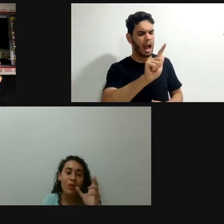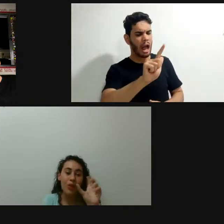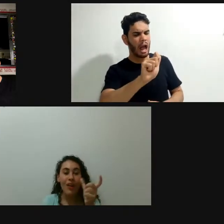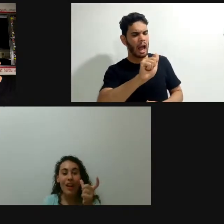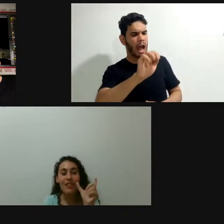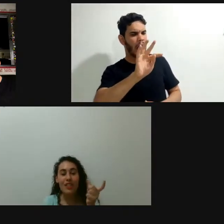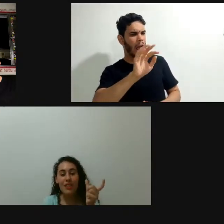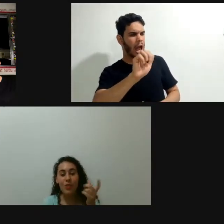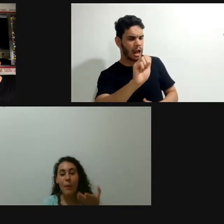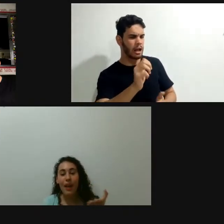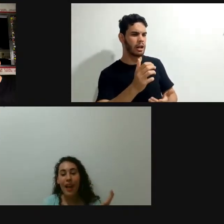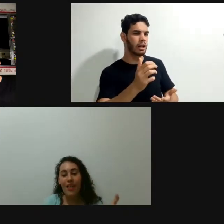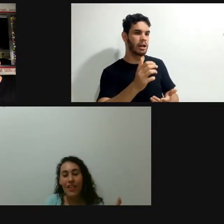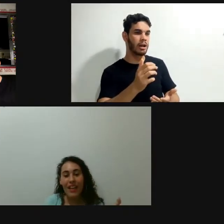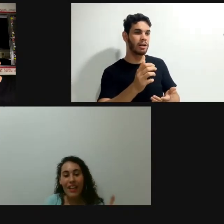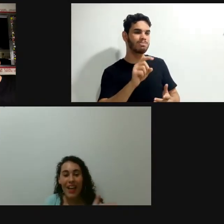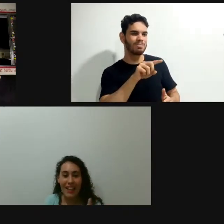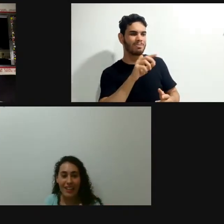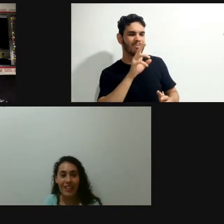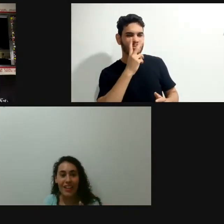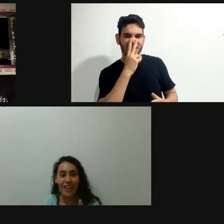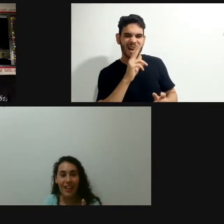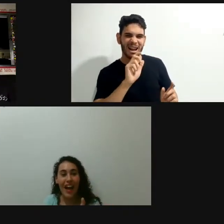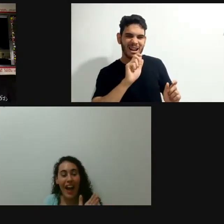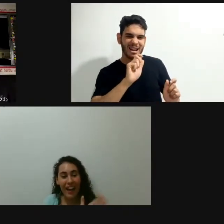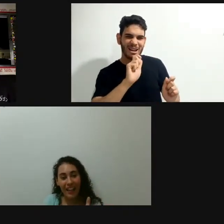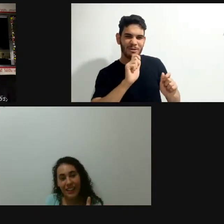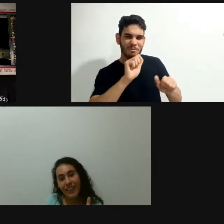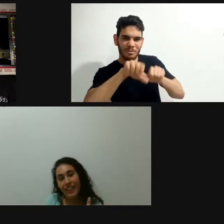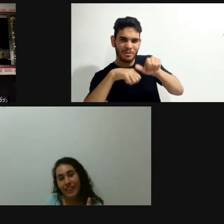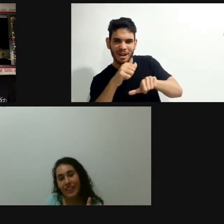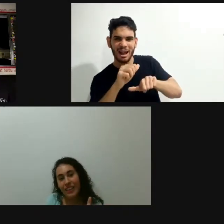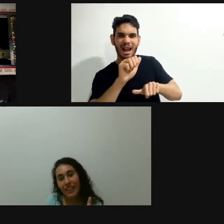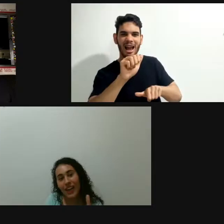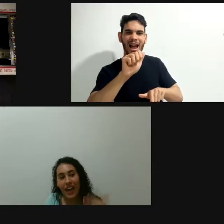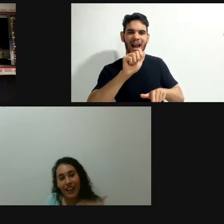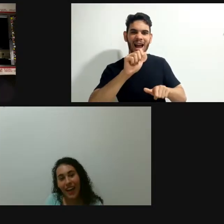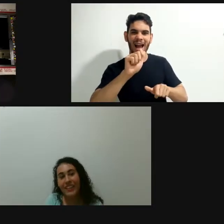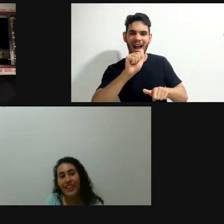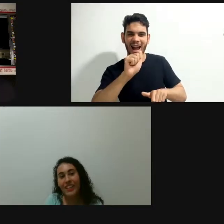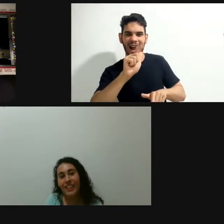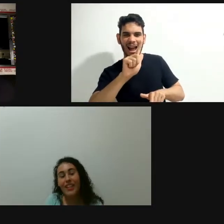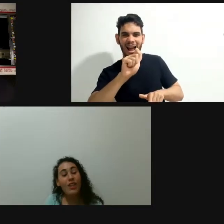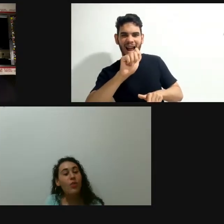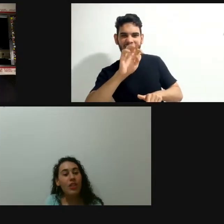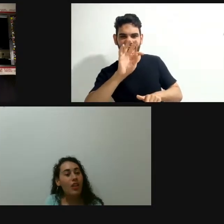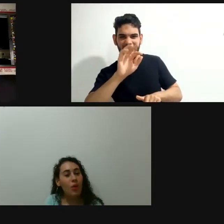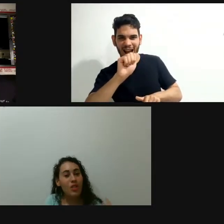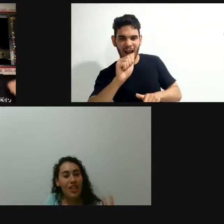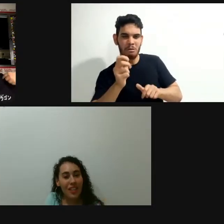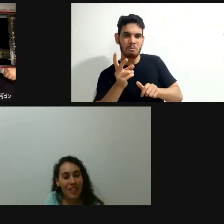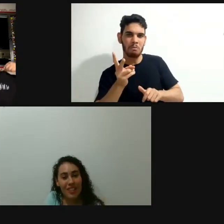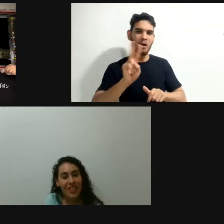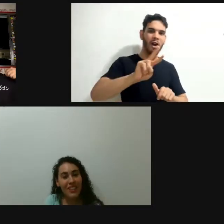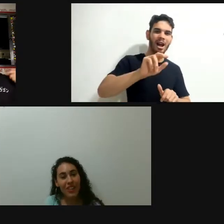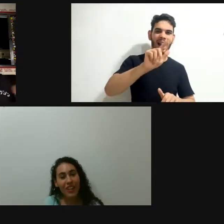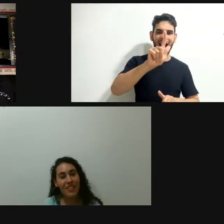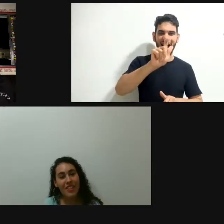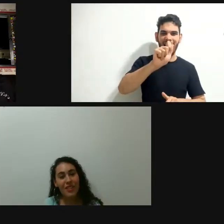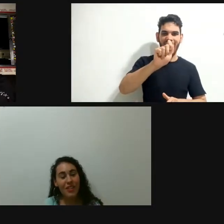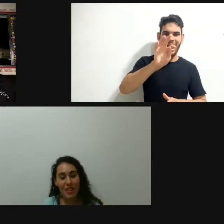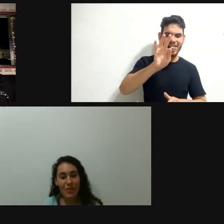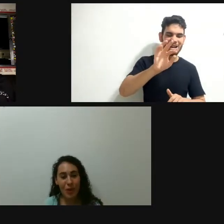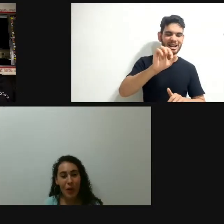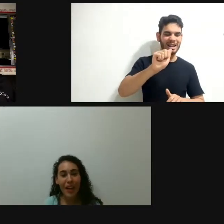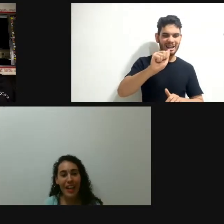fazer um trocadilho com a palavra gata. Agatha, a gata. E eu gostei tanto desse